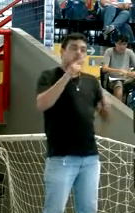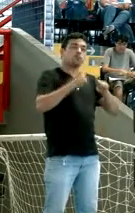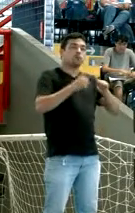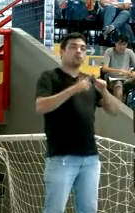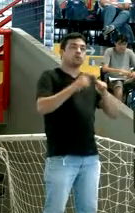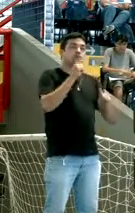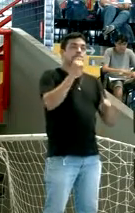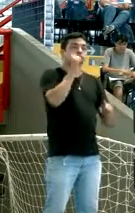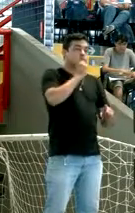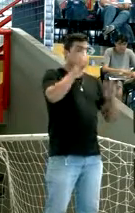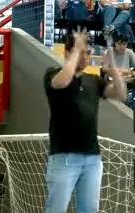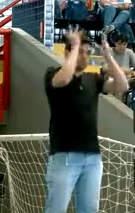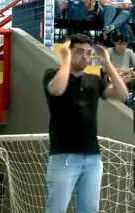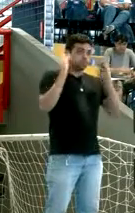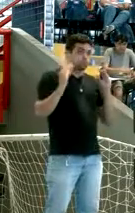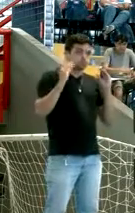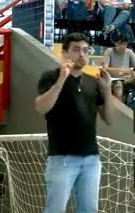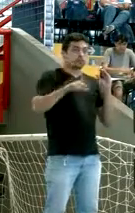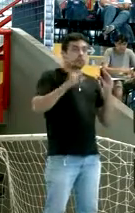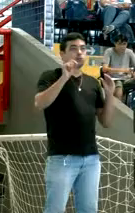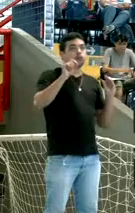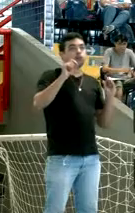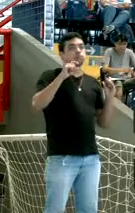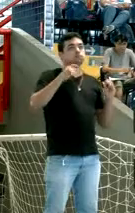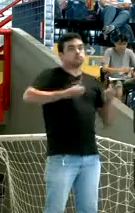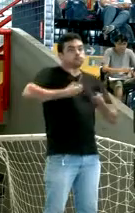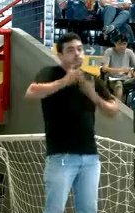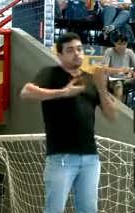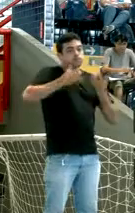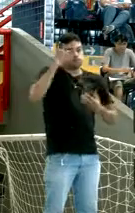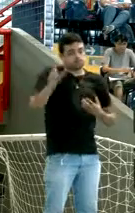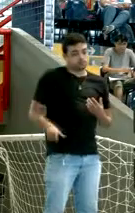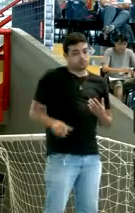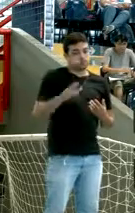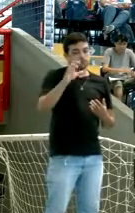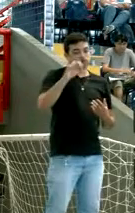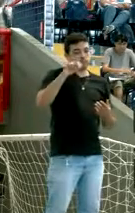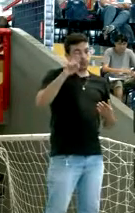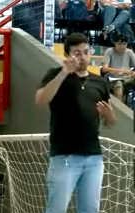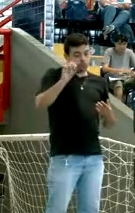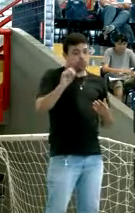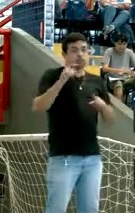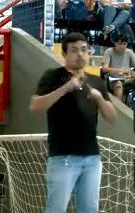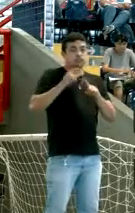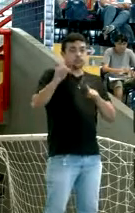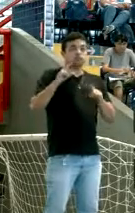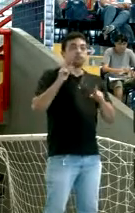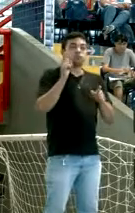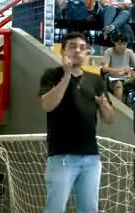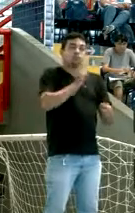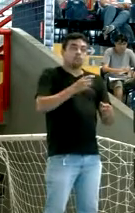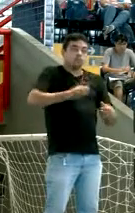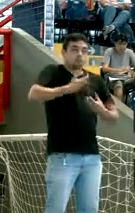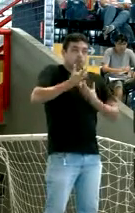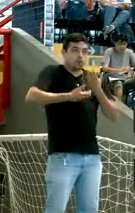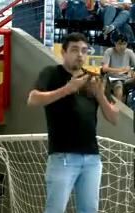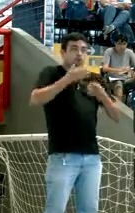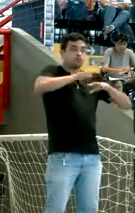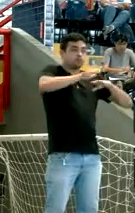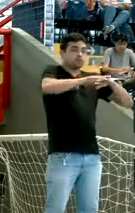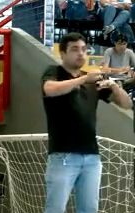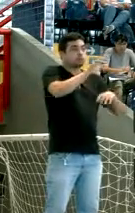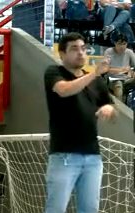na verdade, é o eu lírico do Kino. Se o quadrinho de Kino fosse um poema, a Mafalda seria o eu